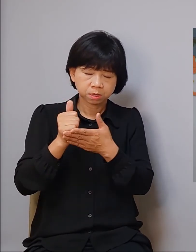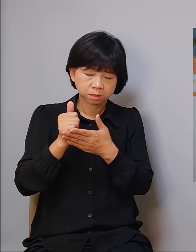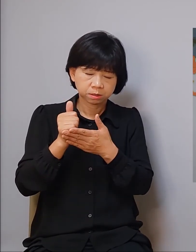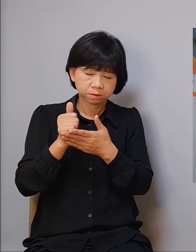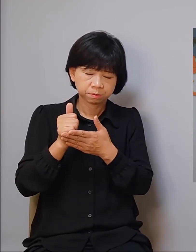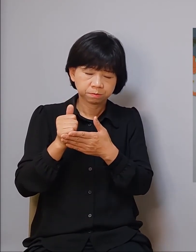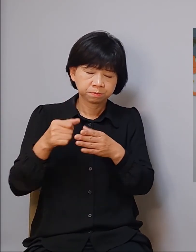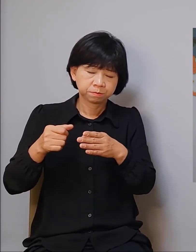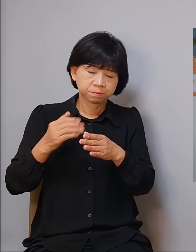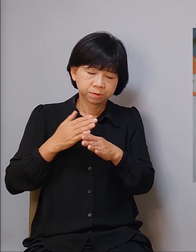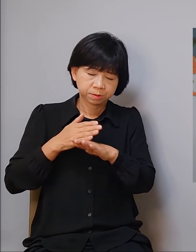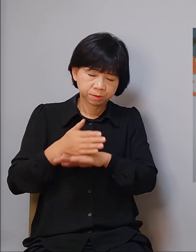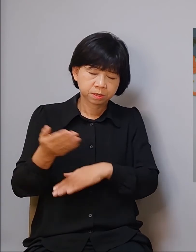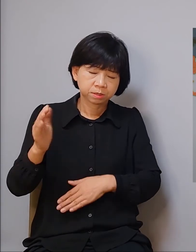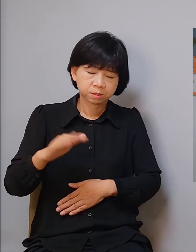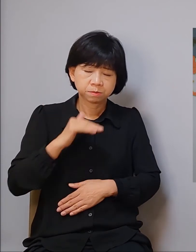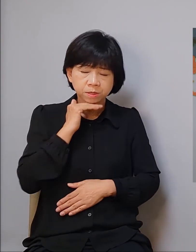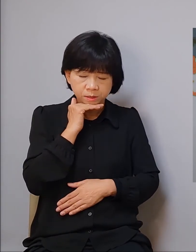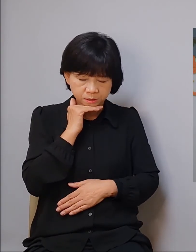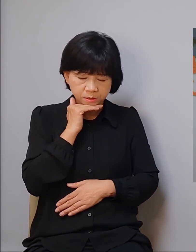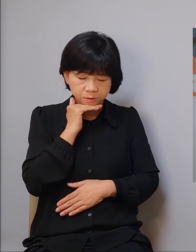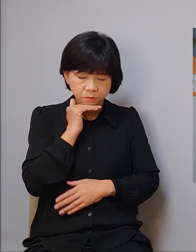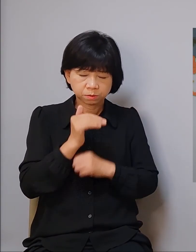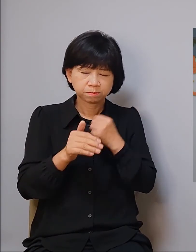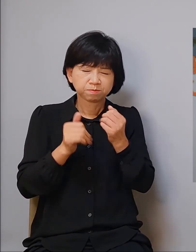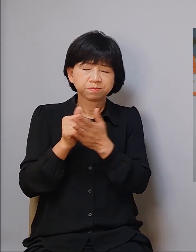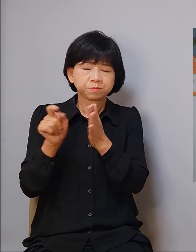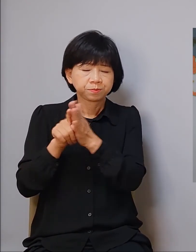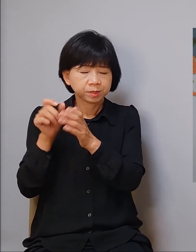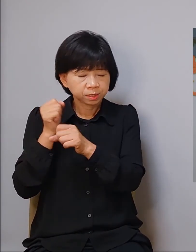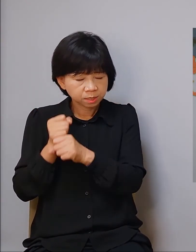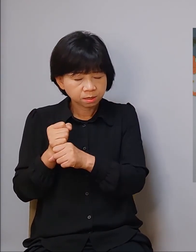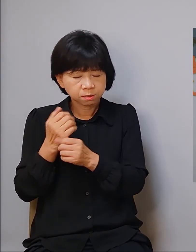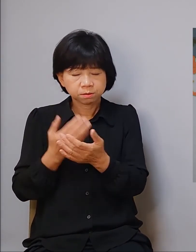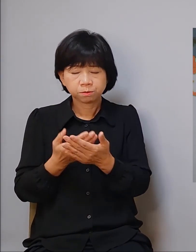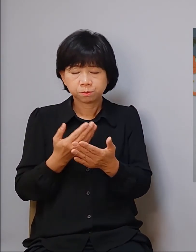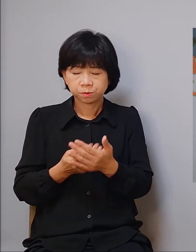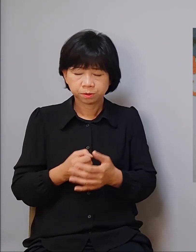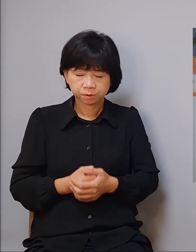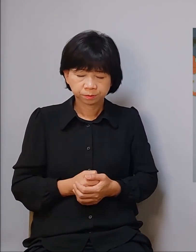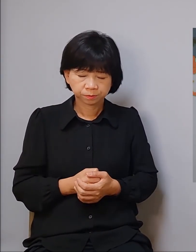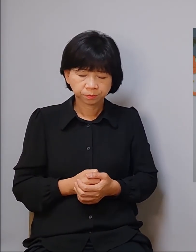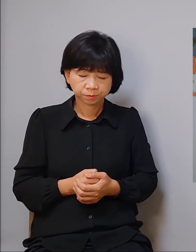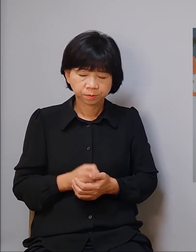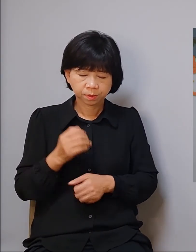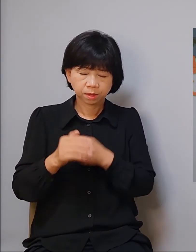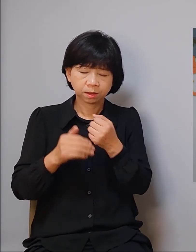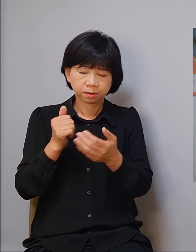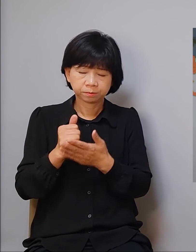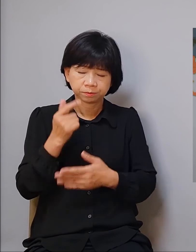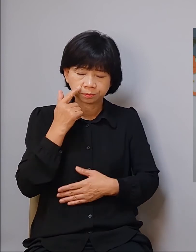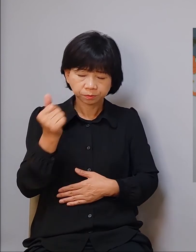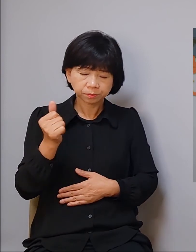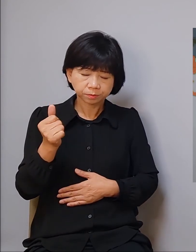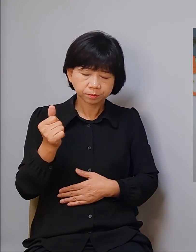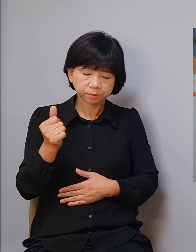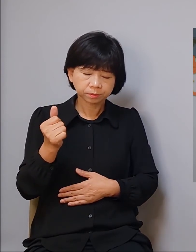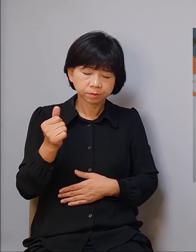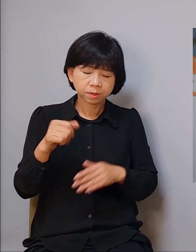좀 더딜지라도 기다리며 하나님을 신뢰하게 하여 주시옵소서. 하나님 아버지